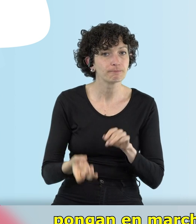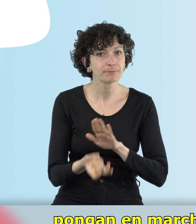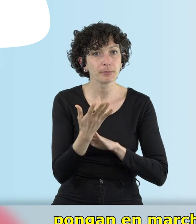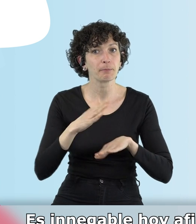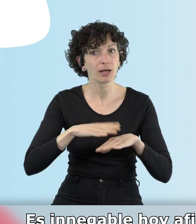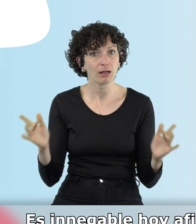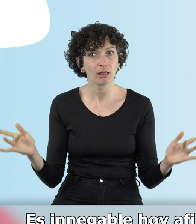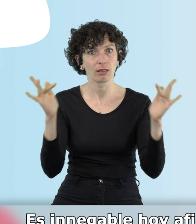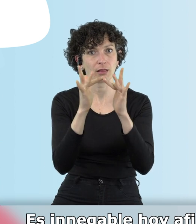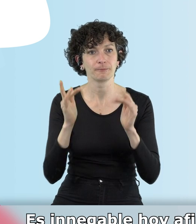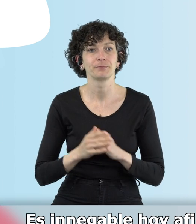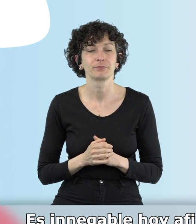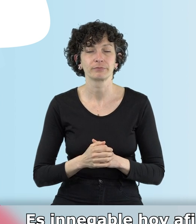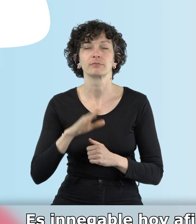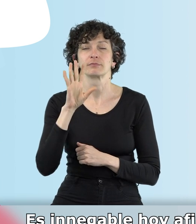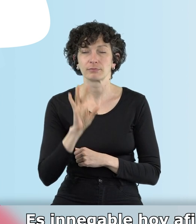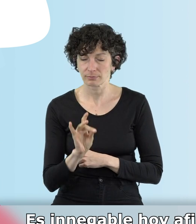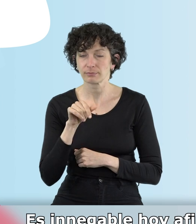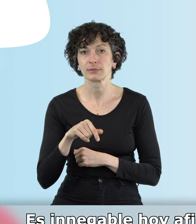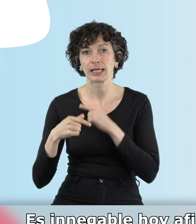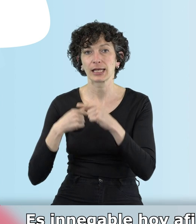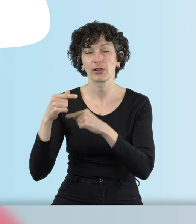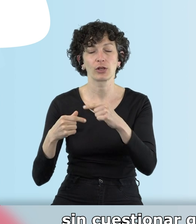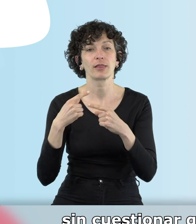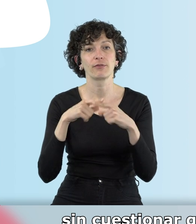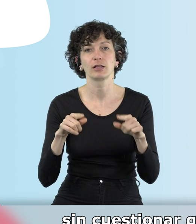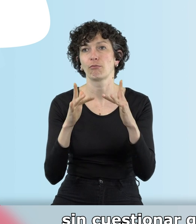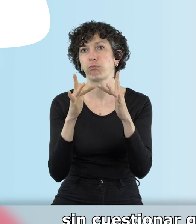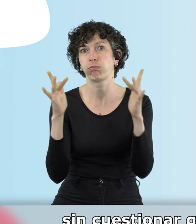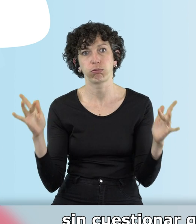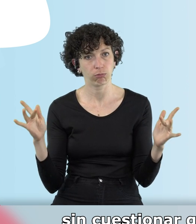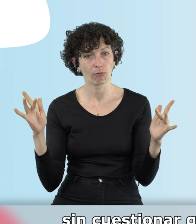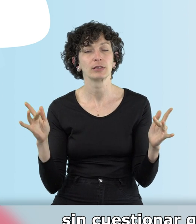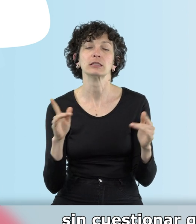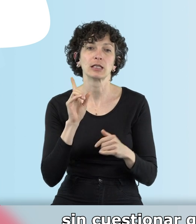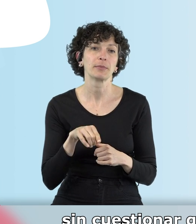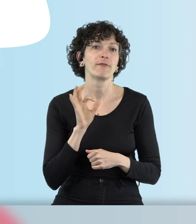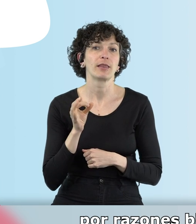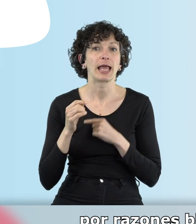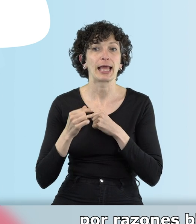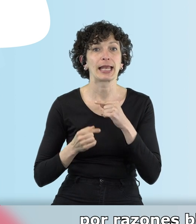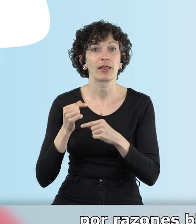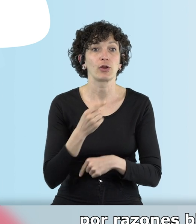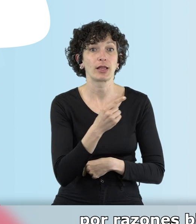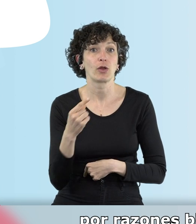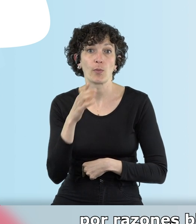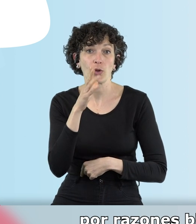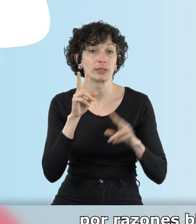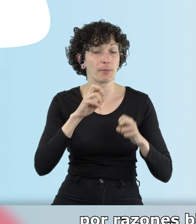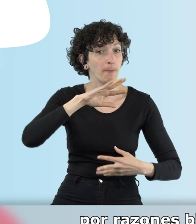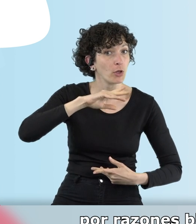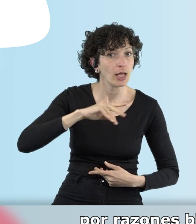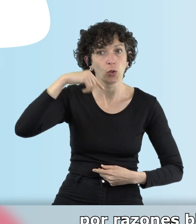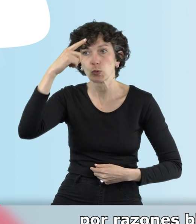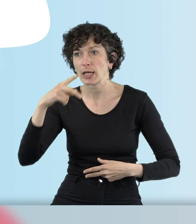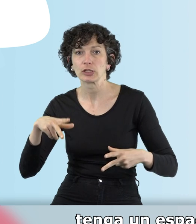para reducirlo? Es innegable afirmar que existe una brecha intergeneracional, sin cuestionar que es obvio que cada generación, por razones biológicas,